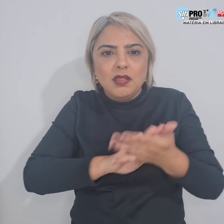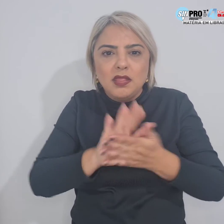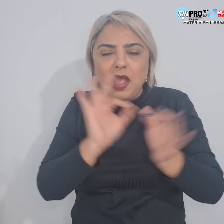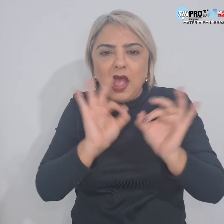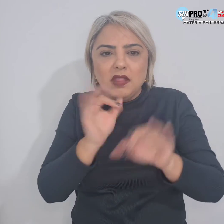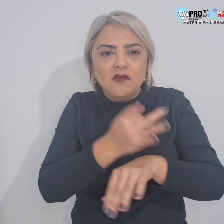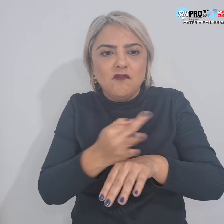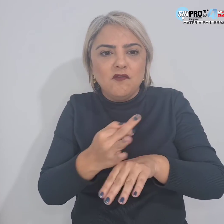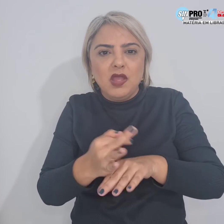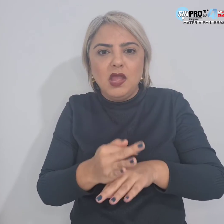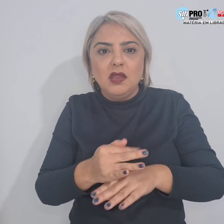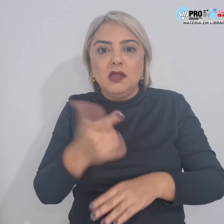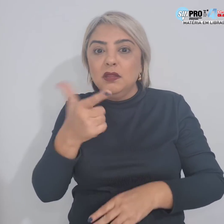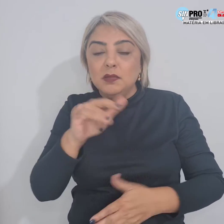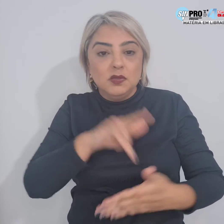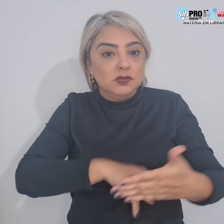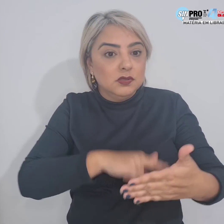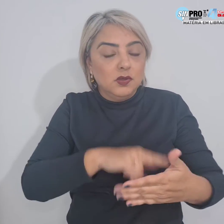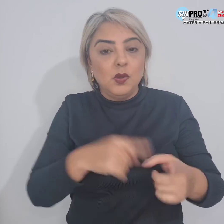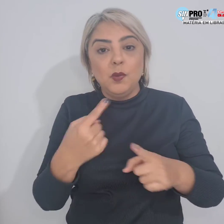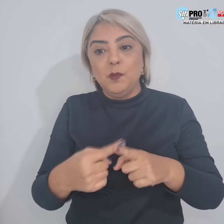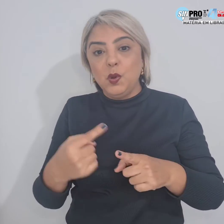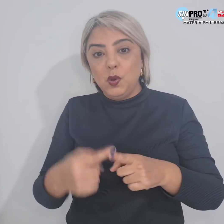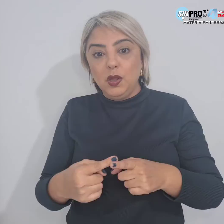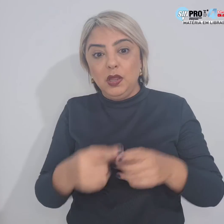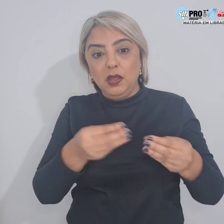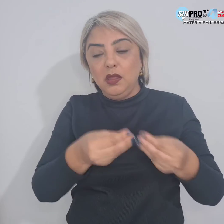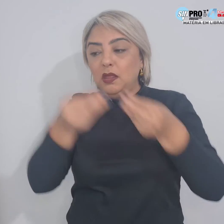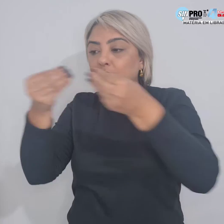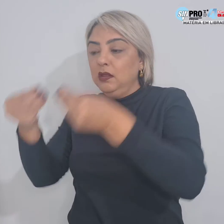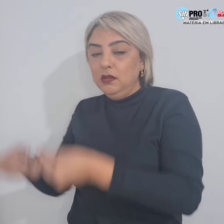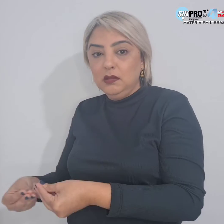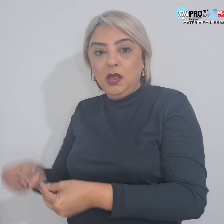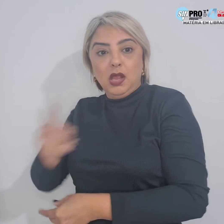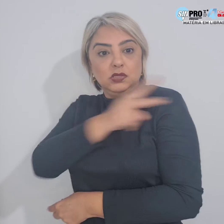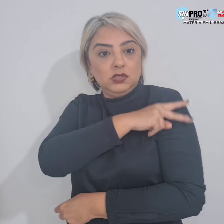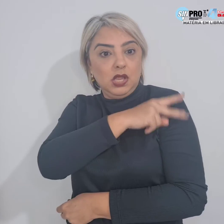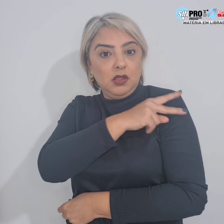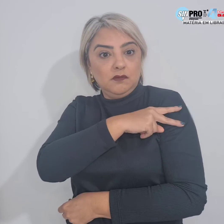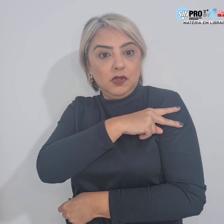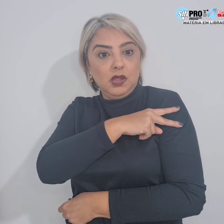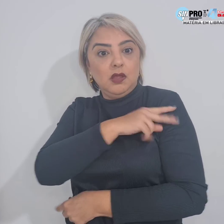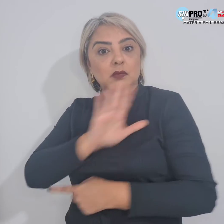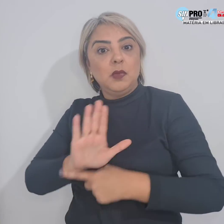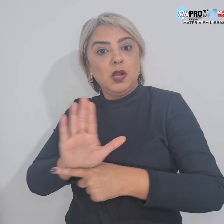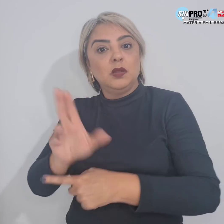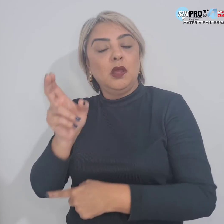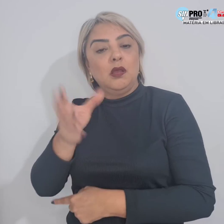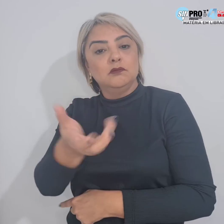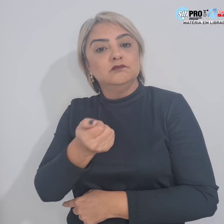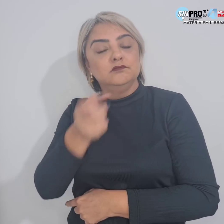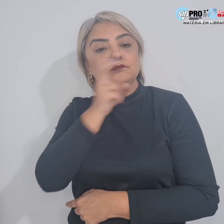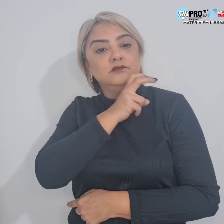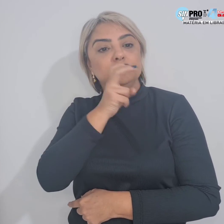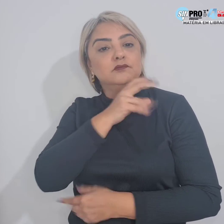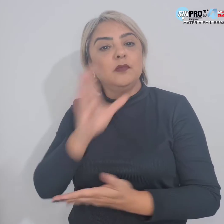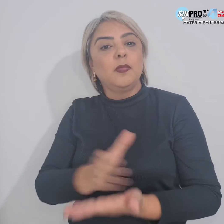sem férias e sem documentos, porque os entregou à patroa para providenciar auxílio emergencial. Foi resgatada